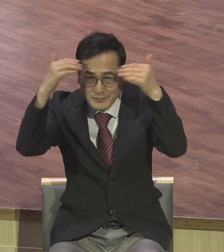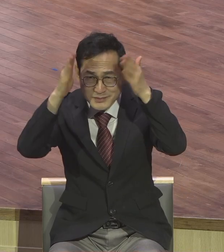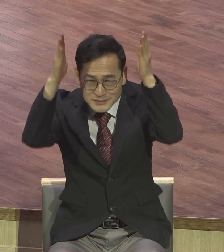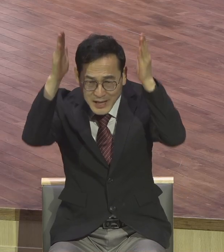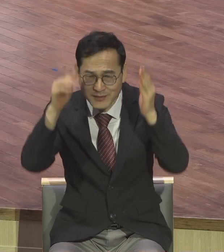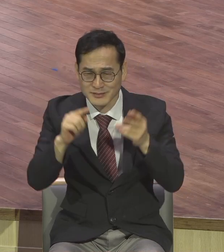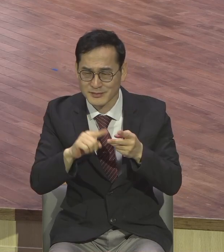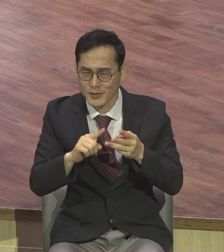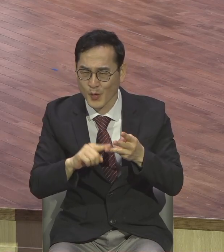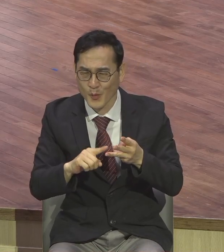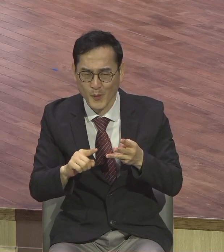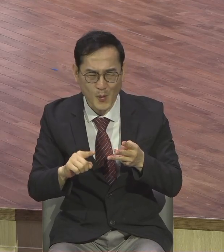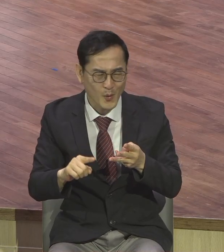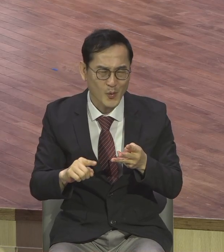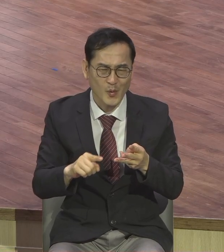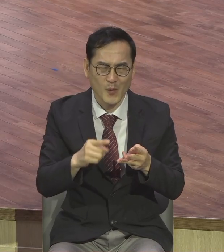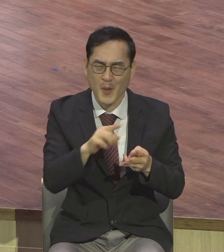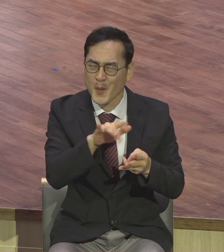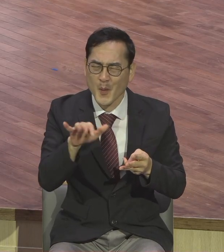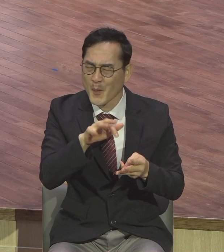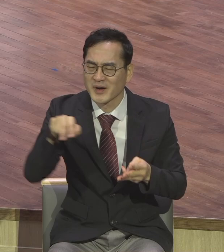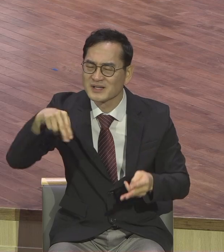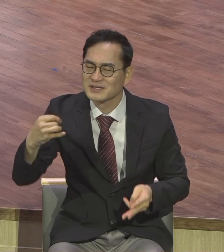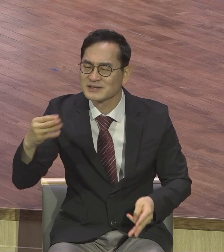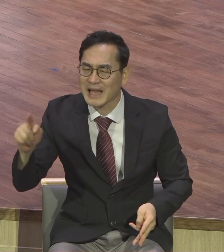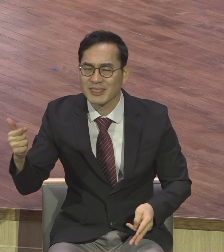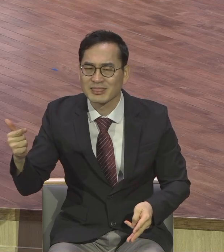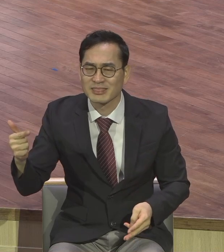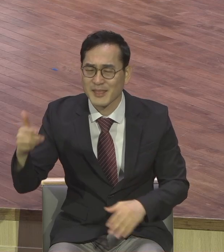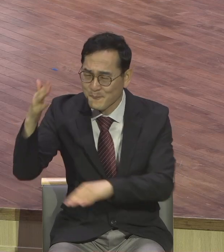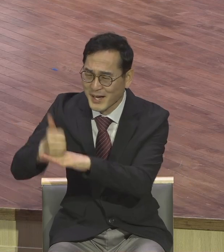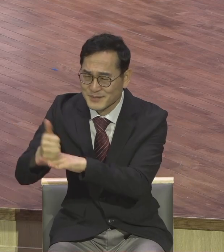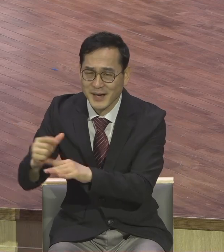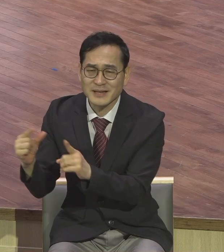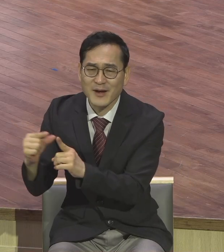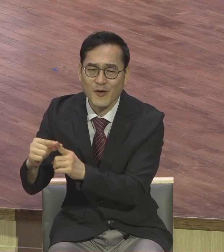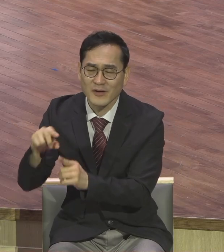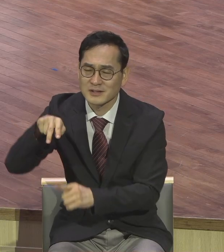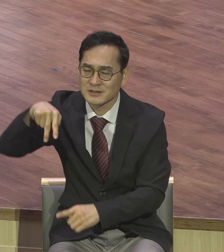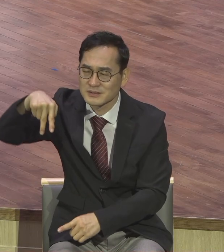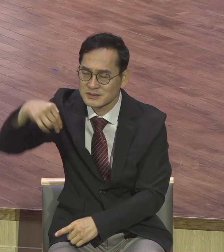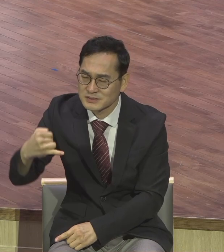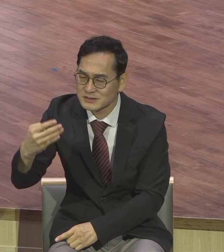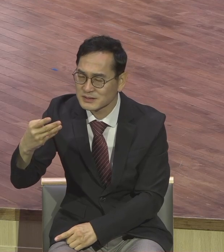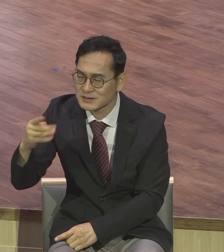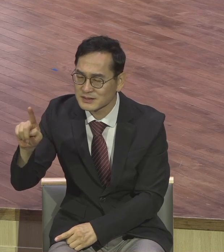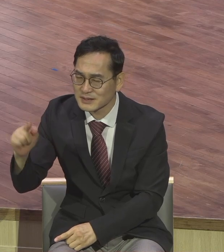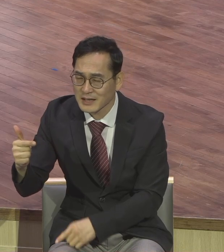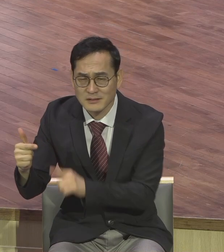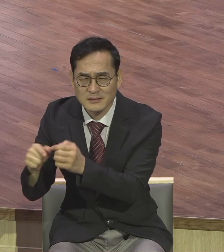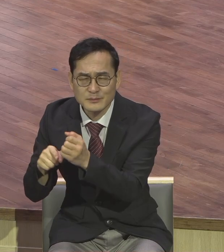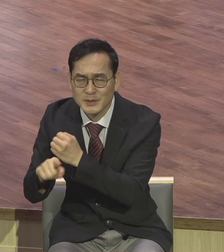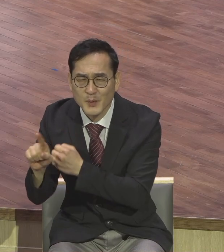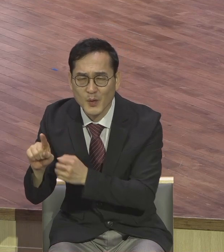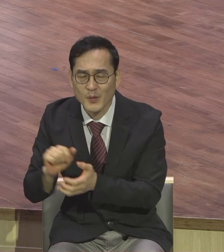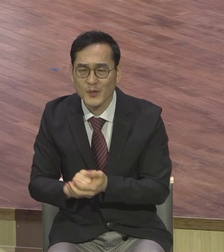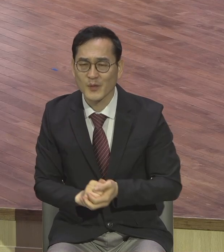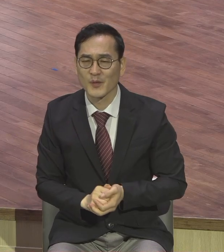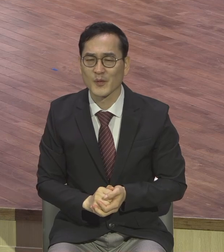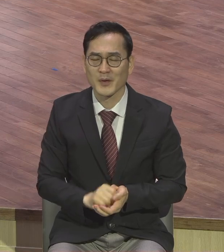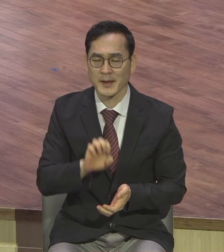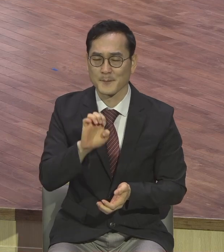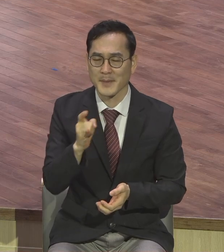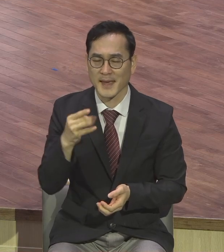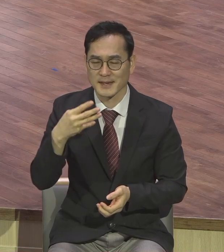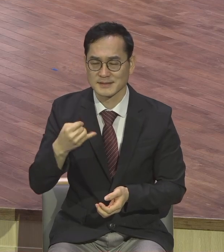투르크메니스탄, 뭐 스탄, 타지키스탄, 이 스탄이 나오는데. 이 스탄은 이 페르시아 말입니다.